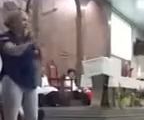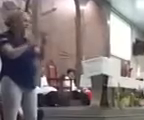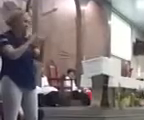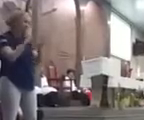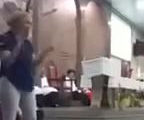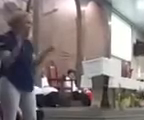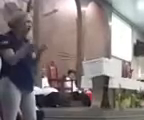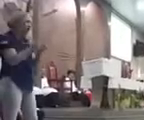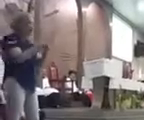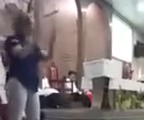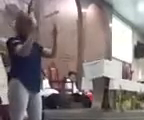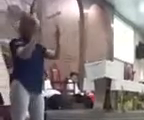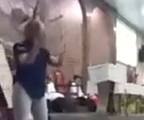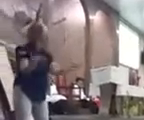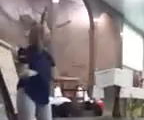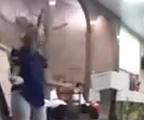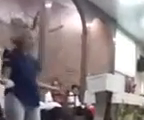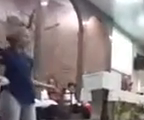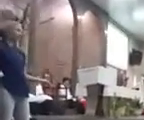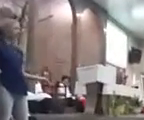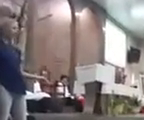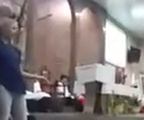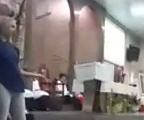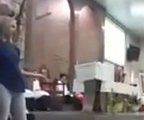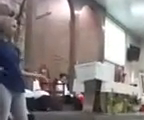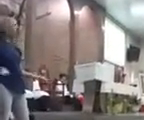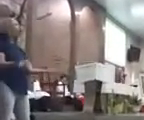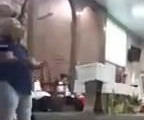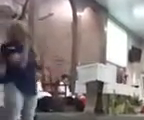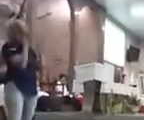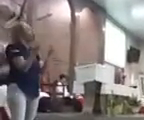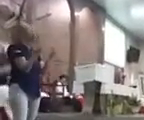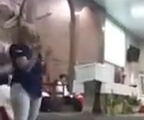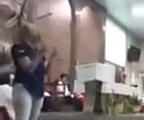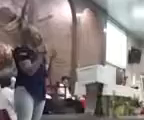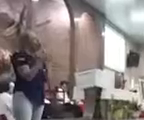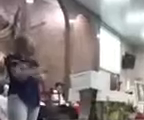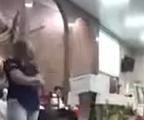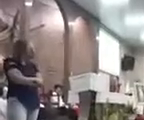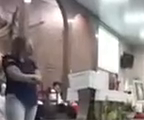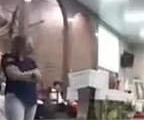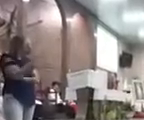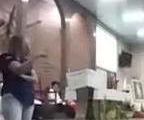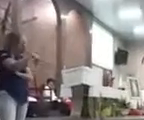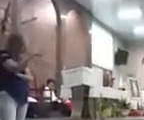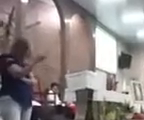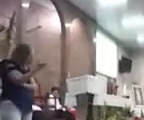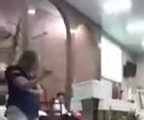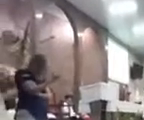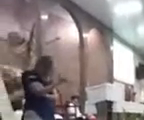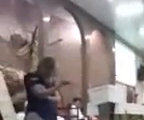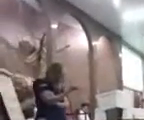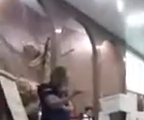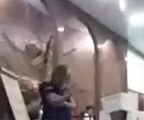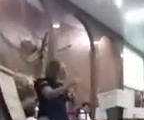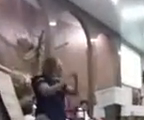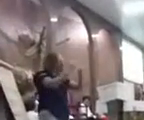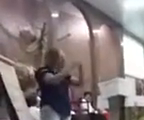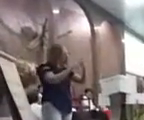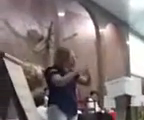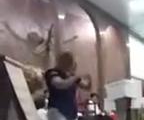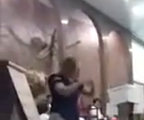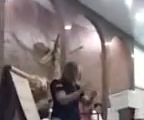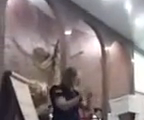da namorada. Mas como que nós queremos consertar as nossas famílias se nem rezar unidos